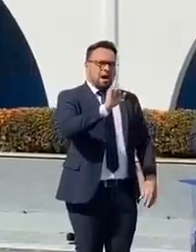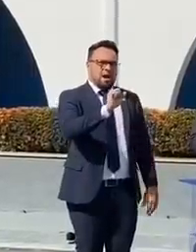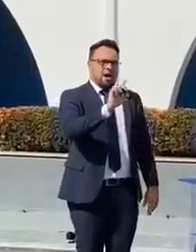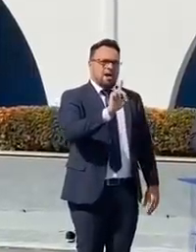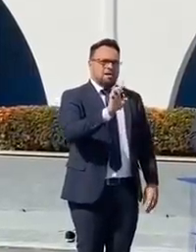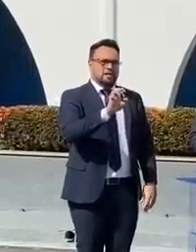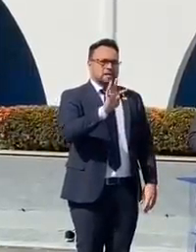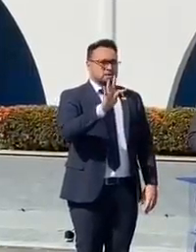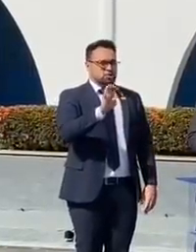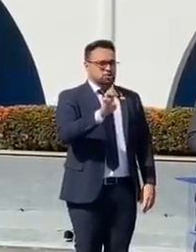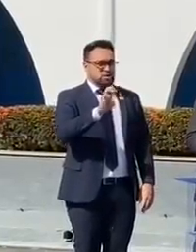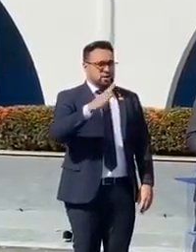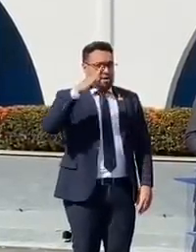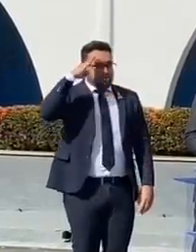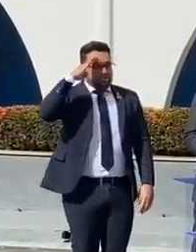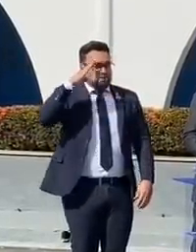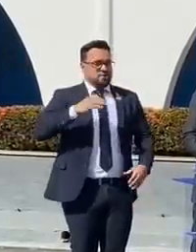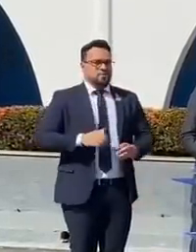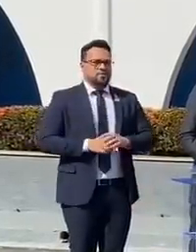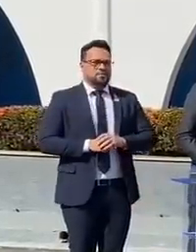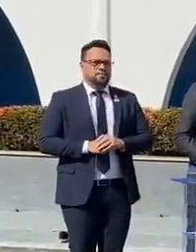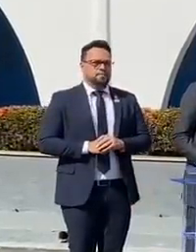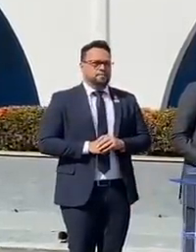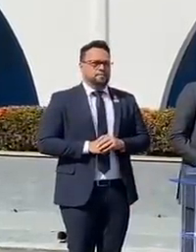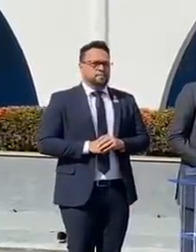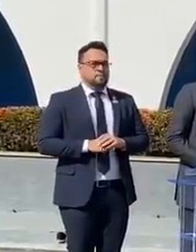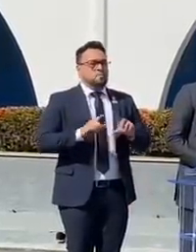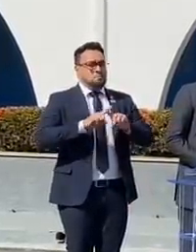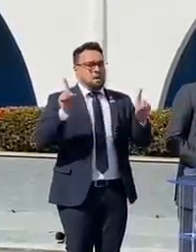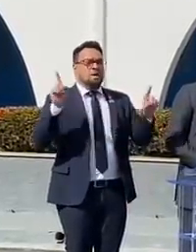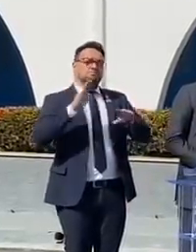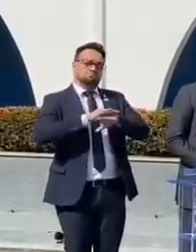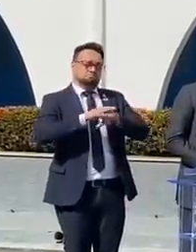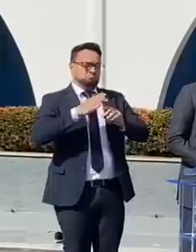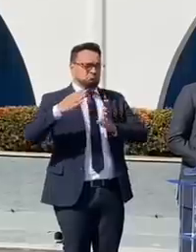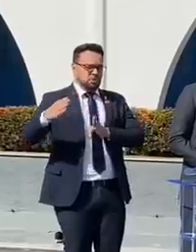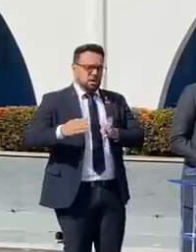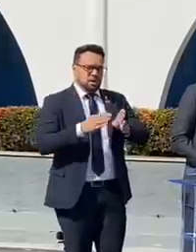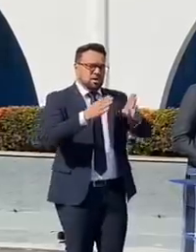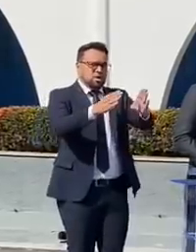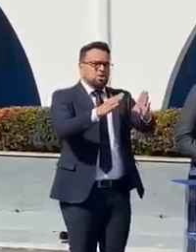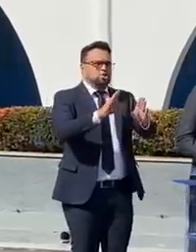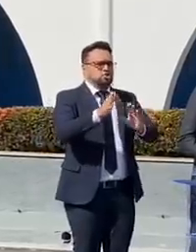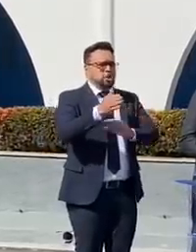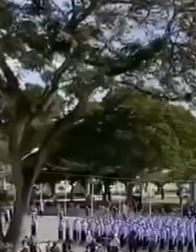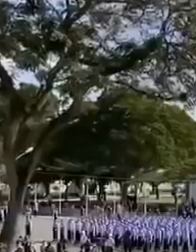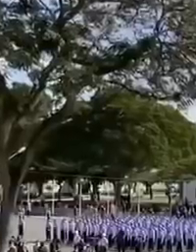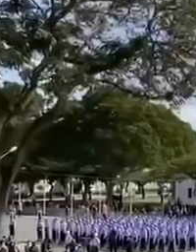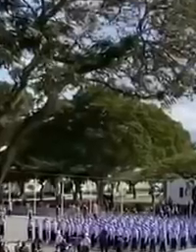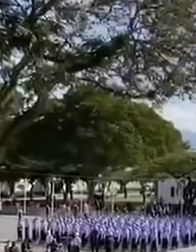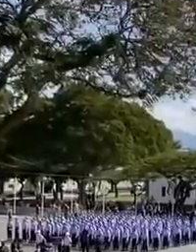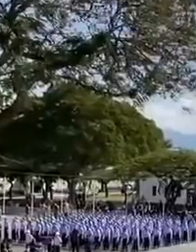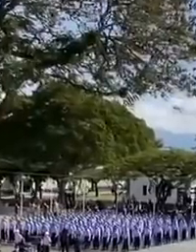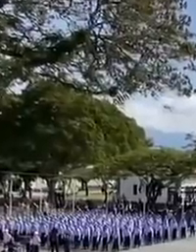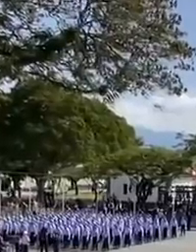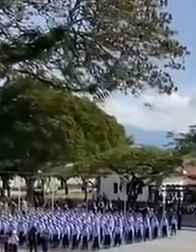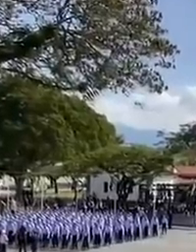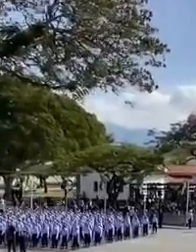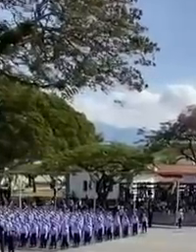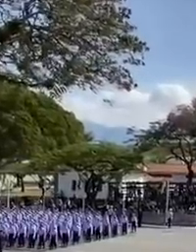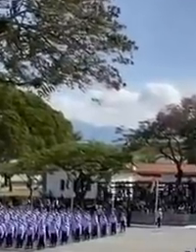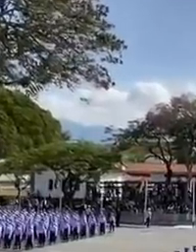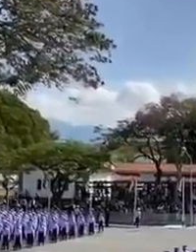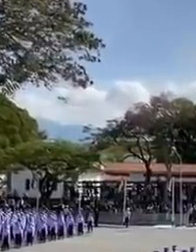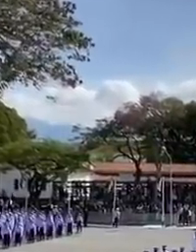do Exército. Quis o destino, depois de 15 anos de serviço, eu entrasse na carreira